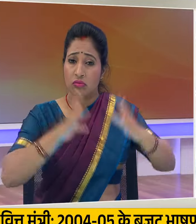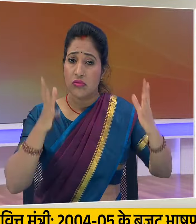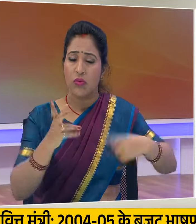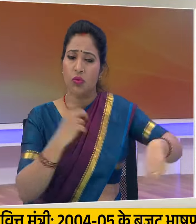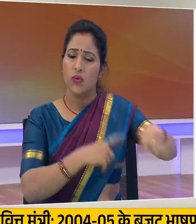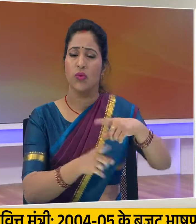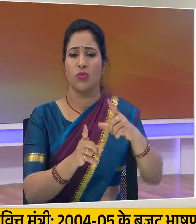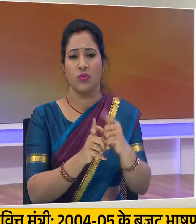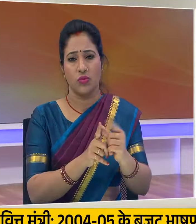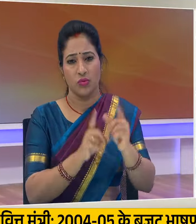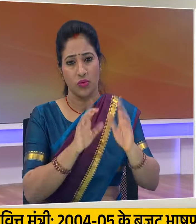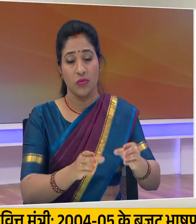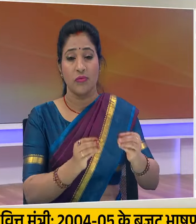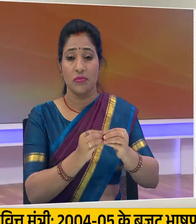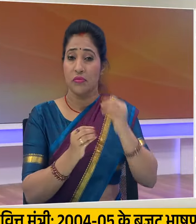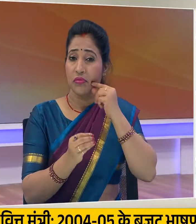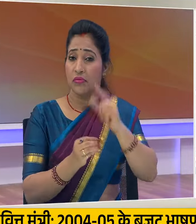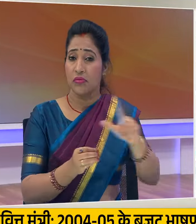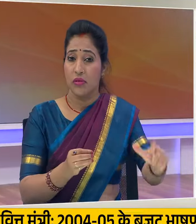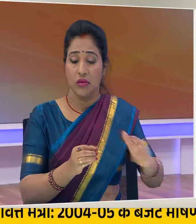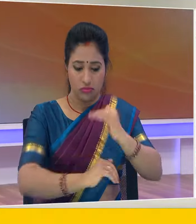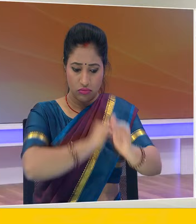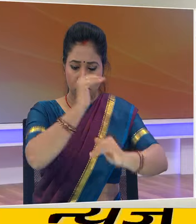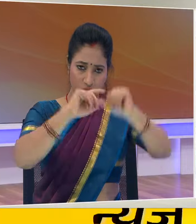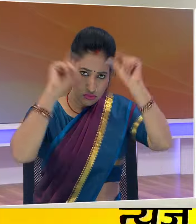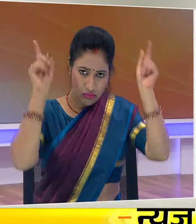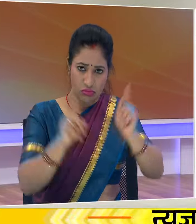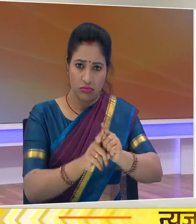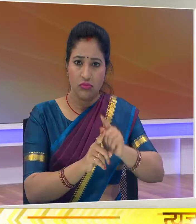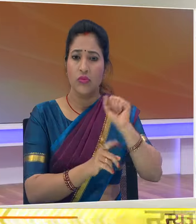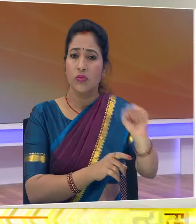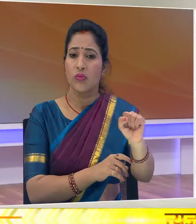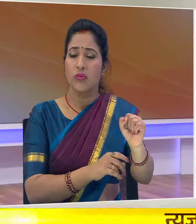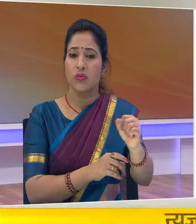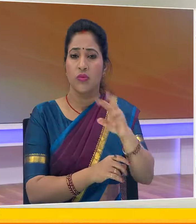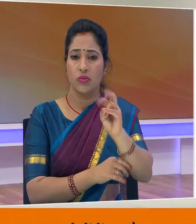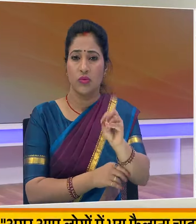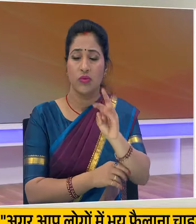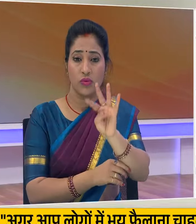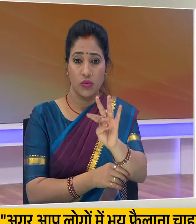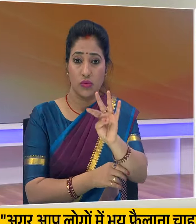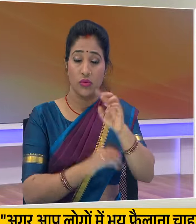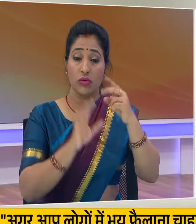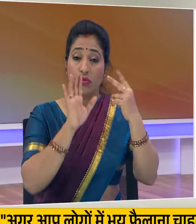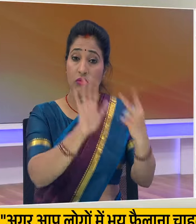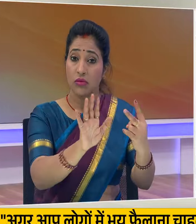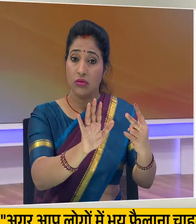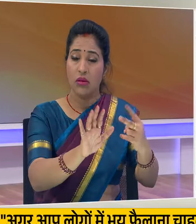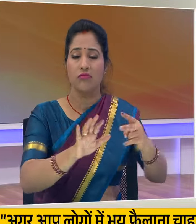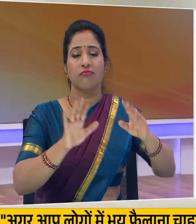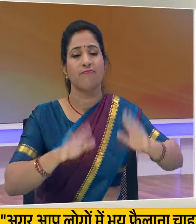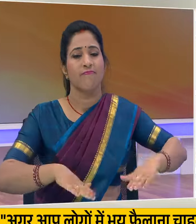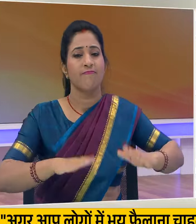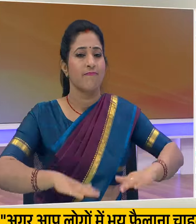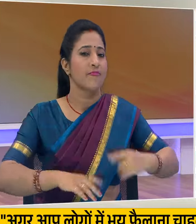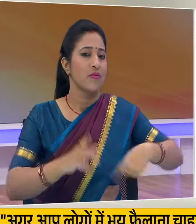together to build a Vikasit Bharat by the year 2047.